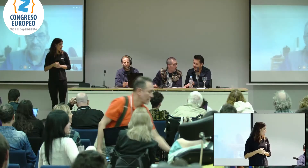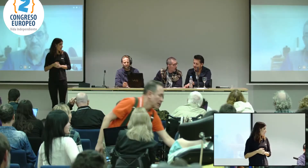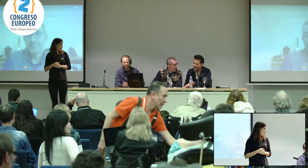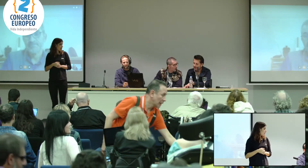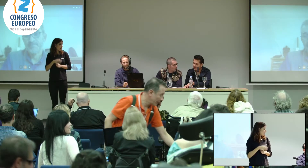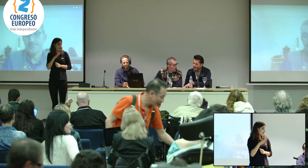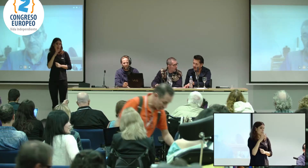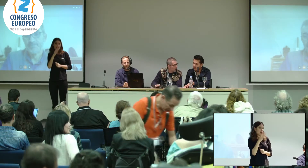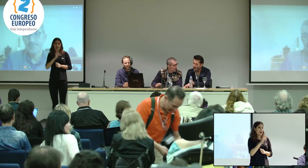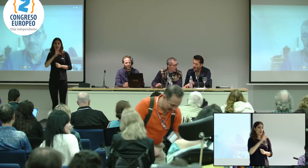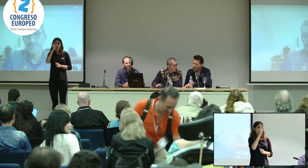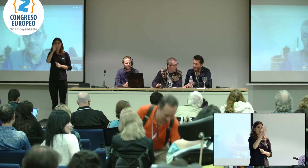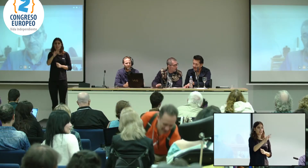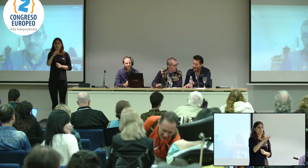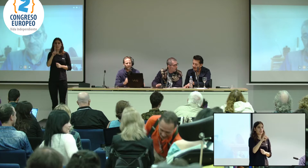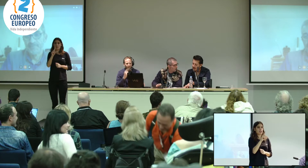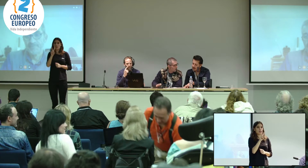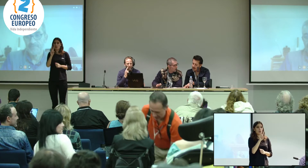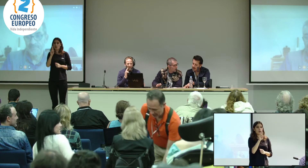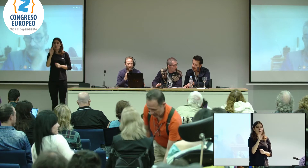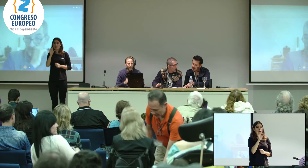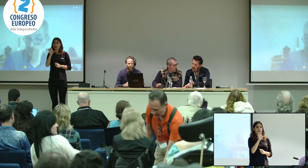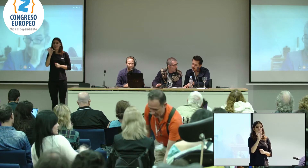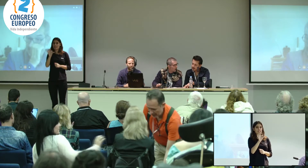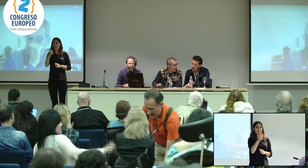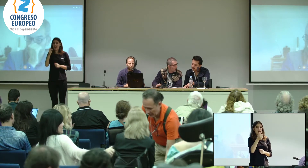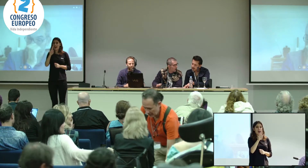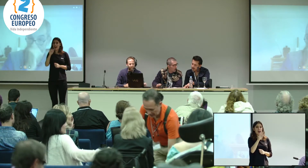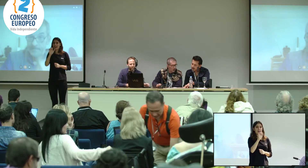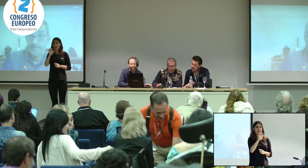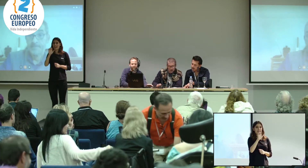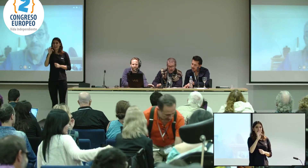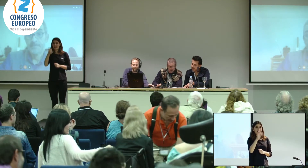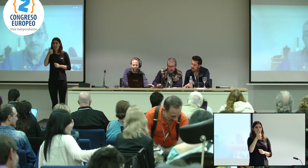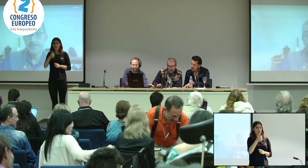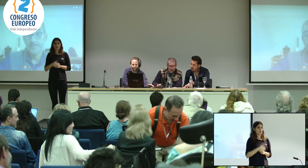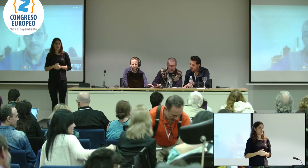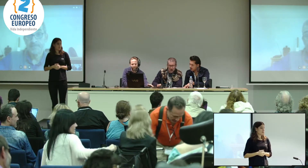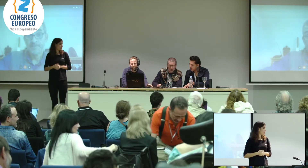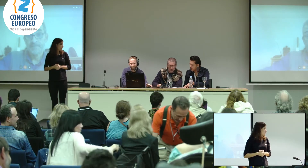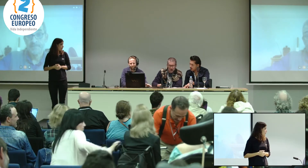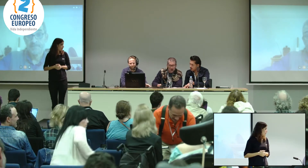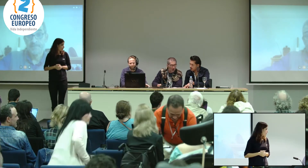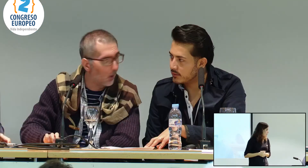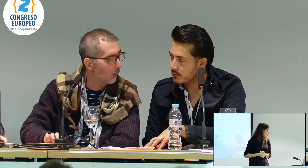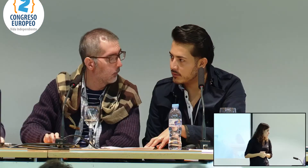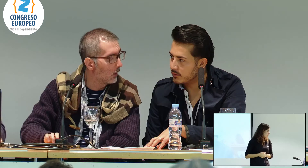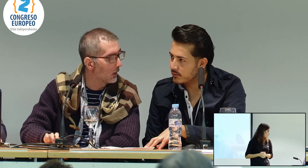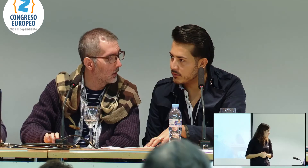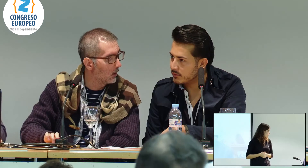Ahora le vamos a dar paso a Lourdes Arrieta, que una de las personas que